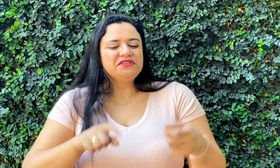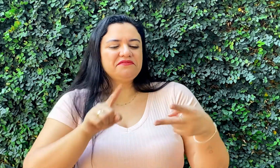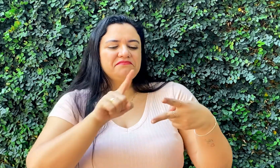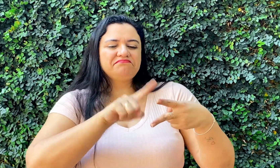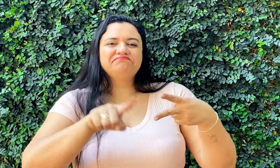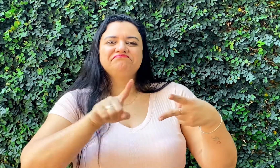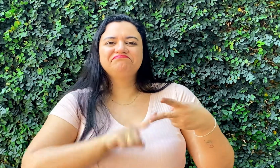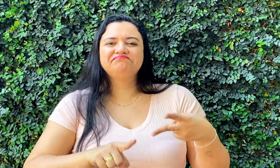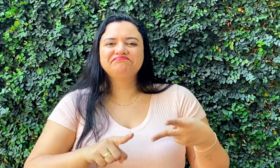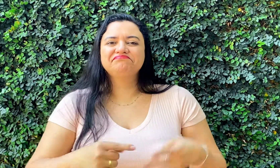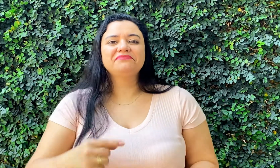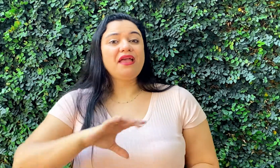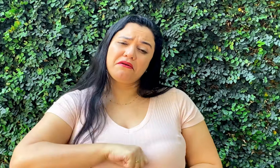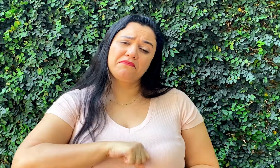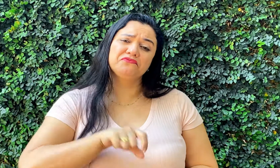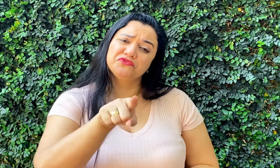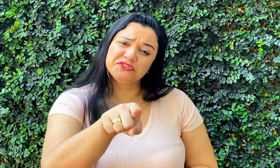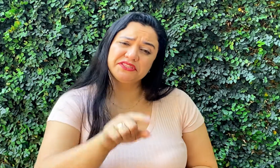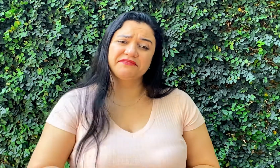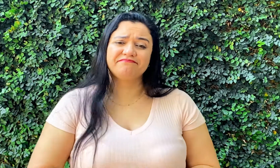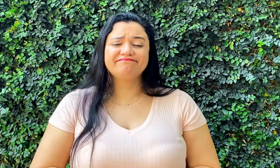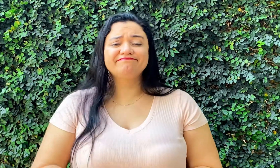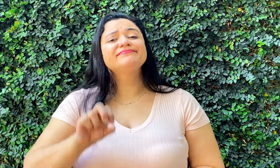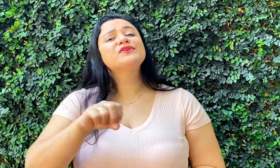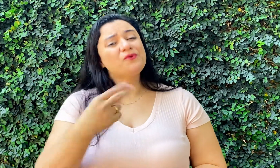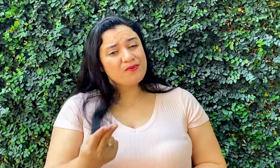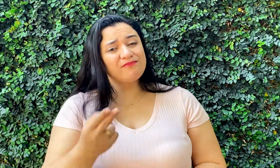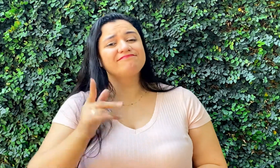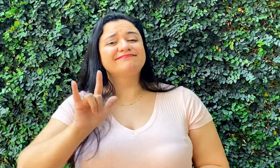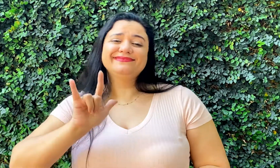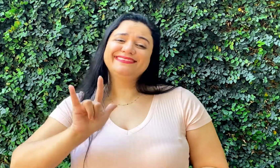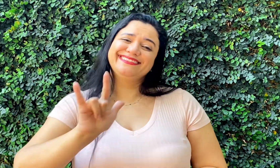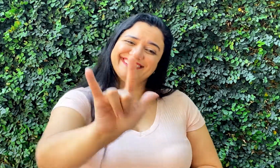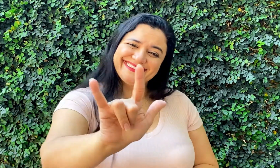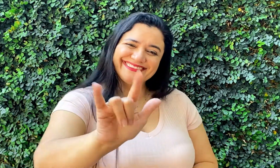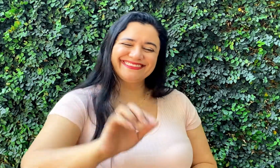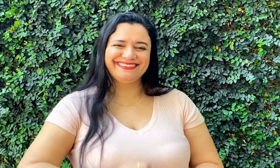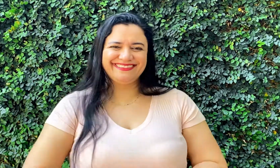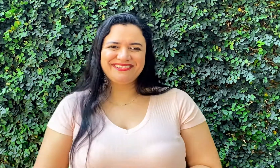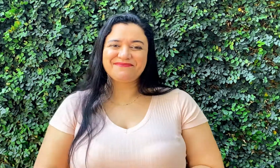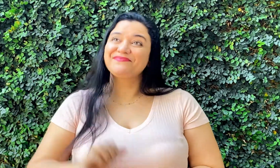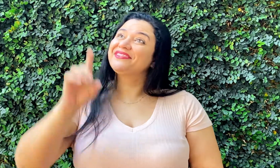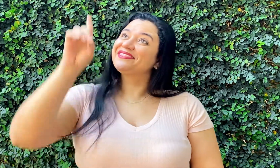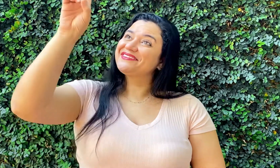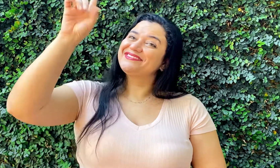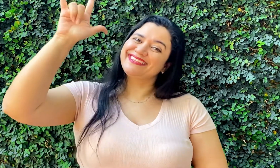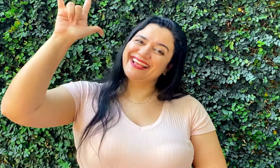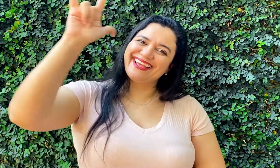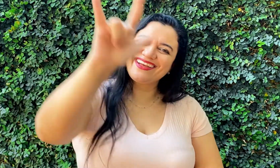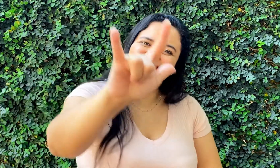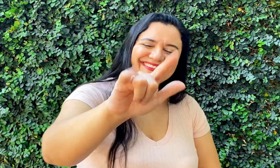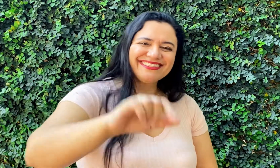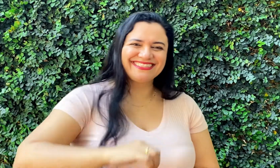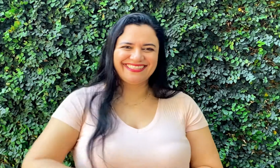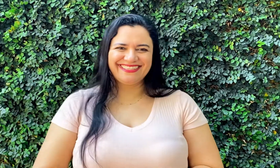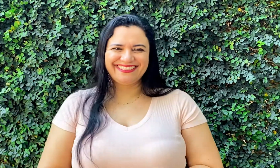os pronomes, tem esse sinal mais atual, mais conceitual, usando esse sinal base, que